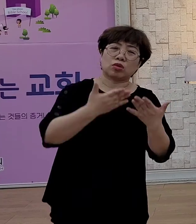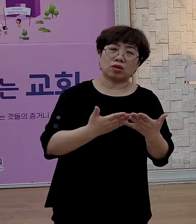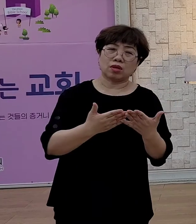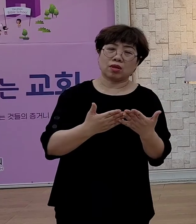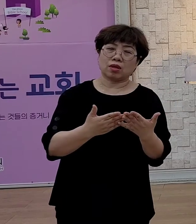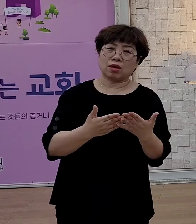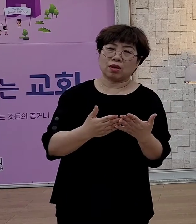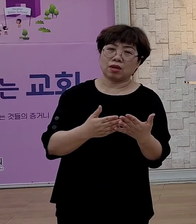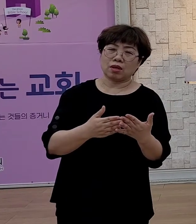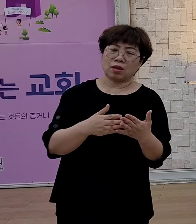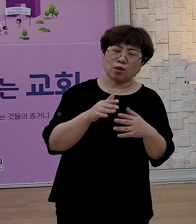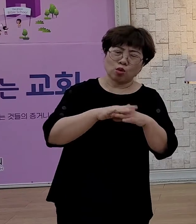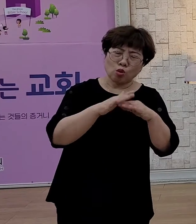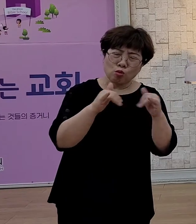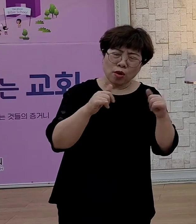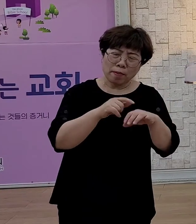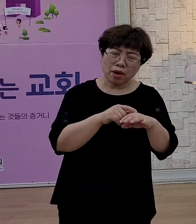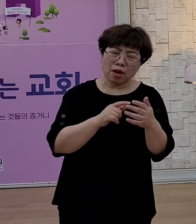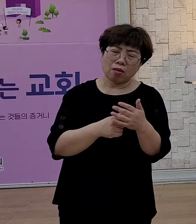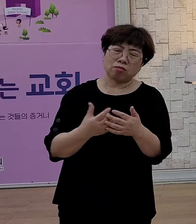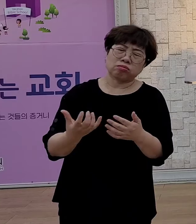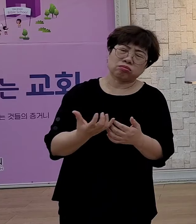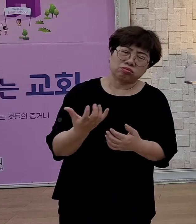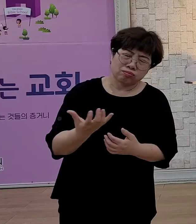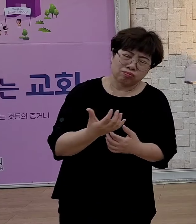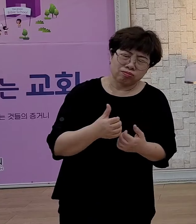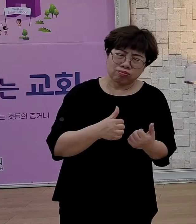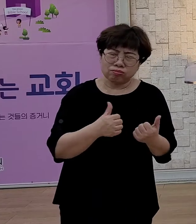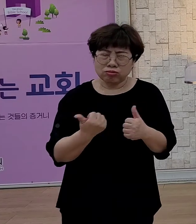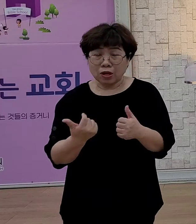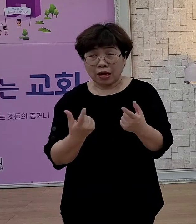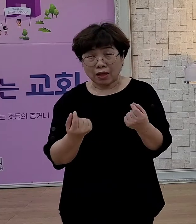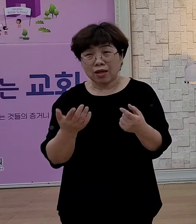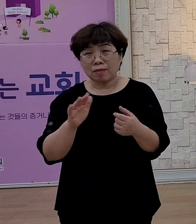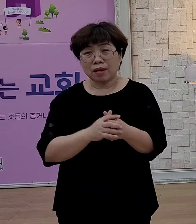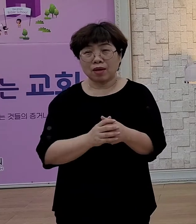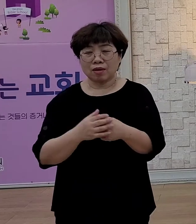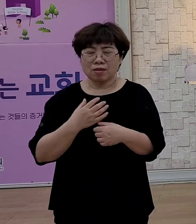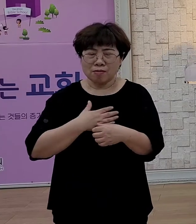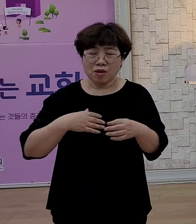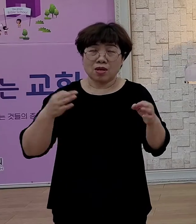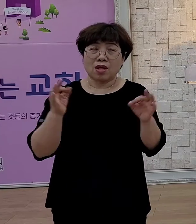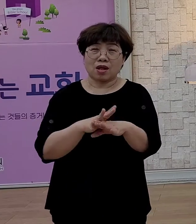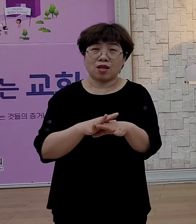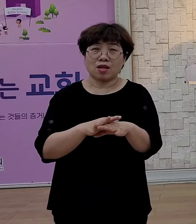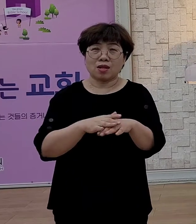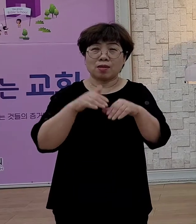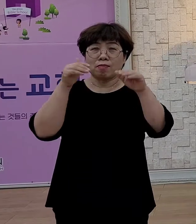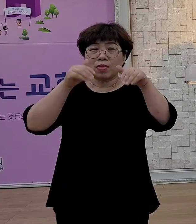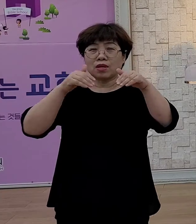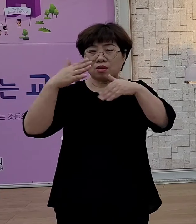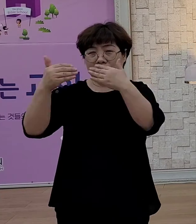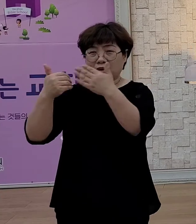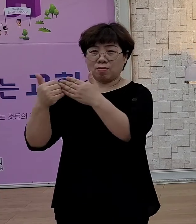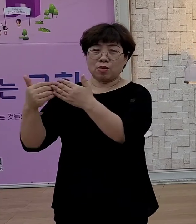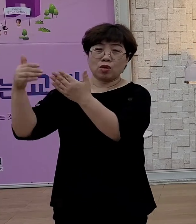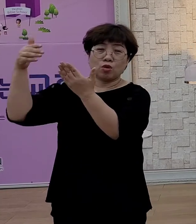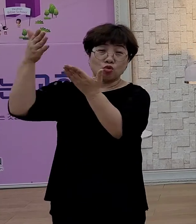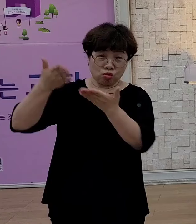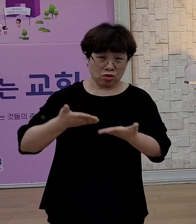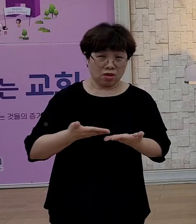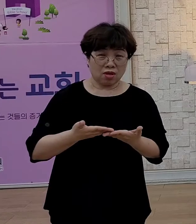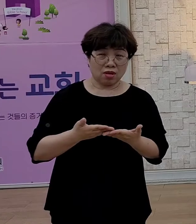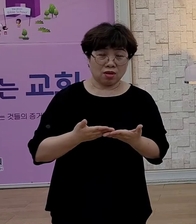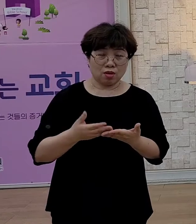어떡하지? 내 농작물 하나도 안 되면 어떡하지? 그 염려는 다 사라지고 또 그에 이렇게 풍성한 열매를